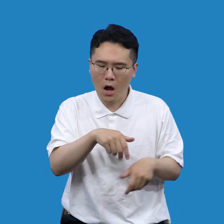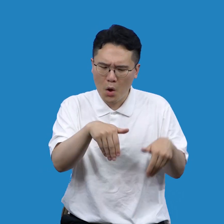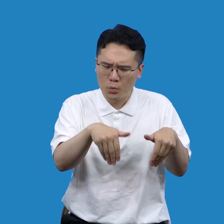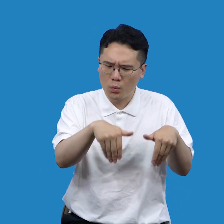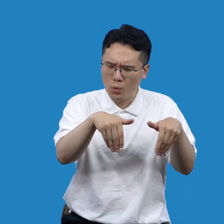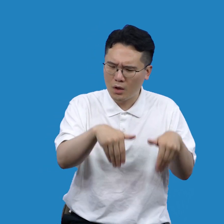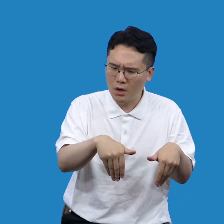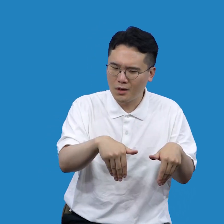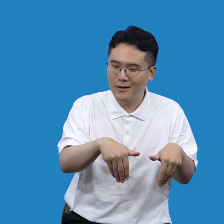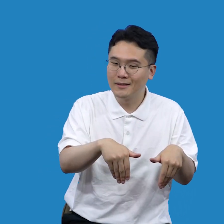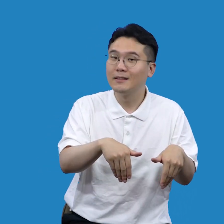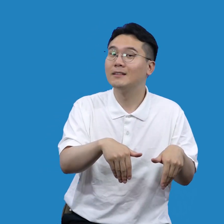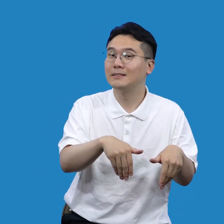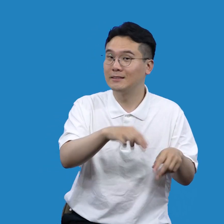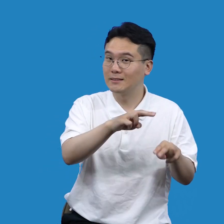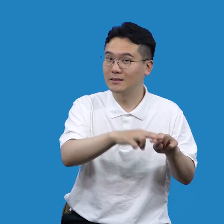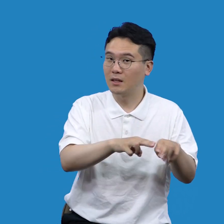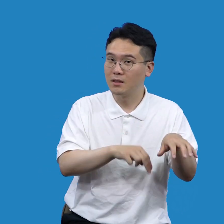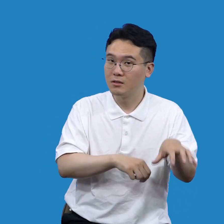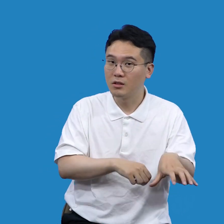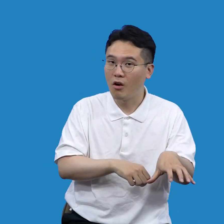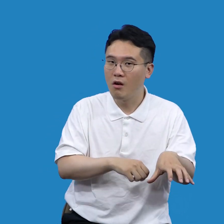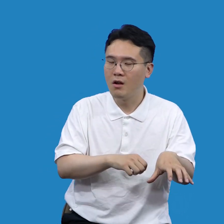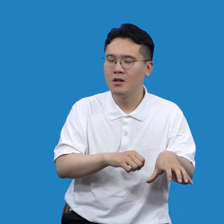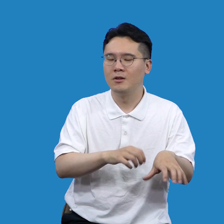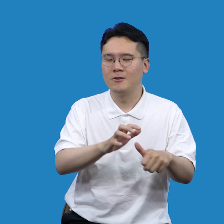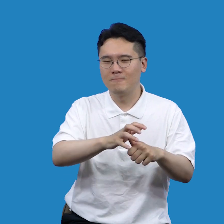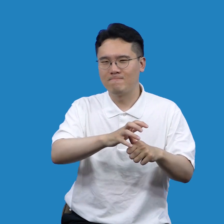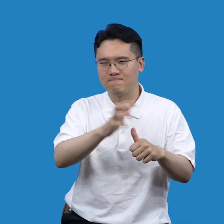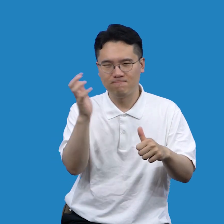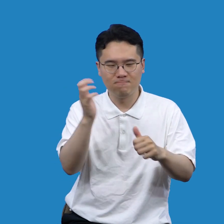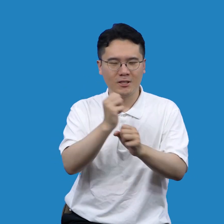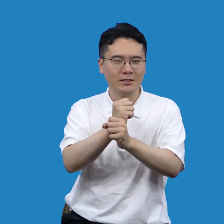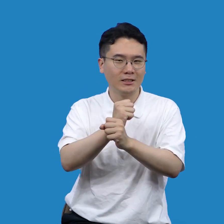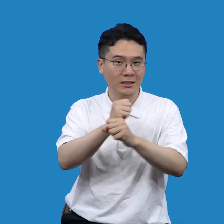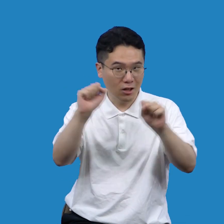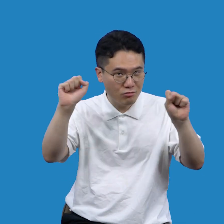노예된 자리에서 자유를 얻고 해방을 얻은